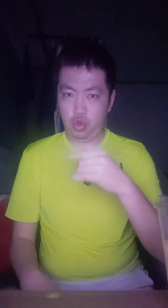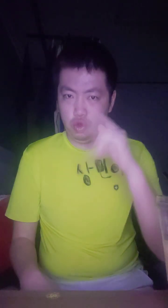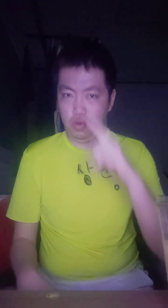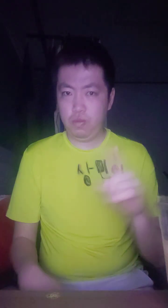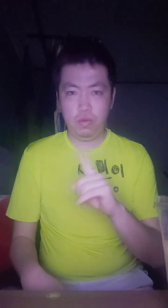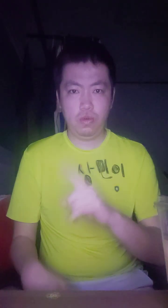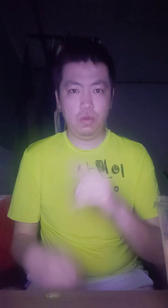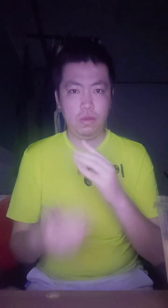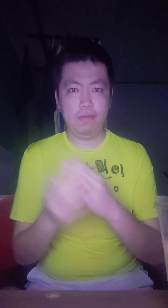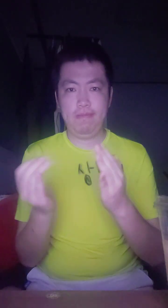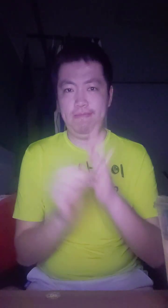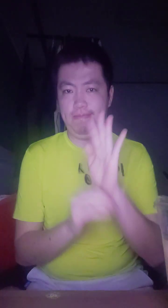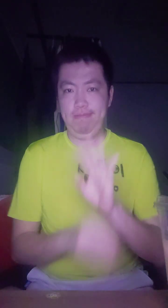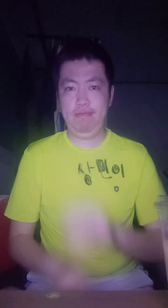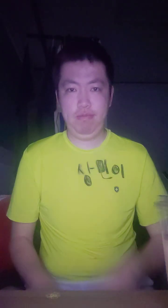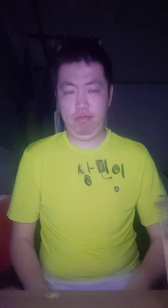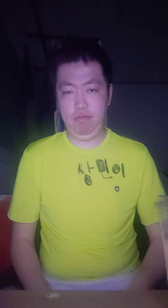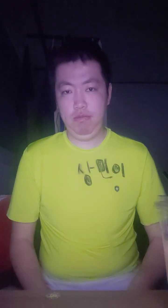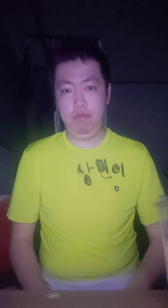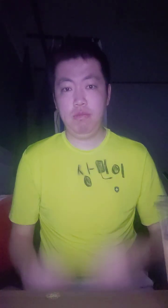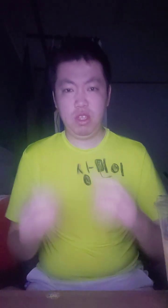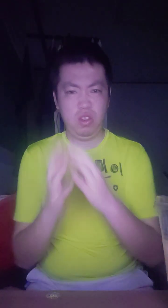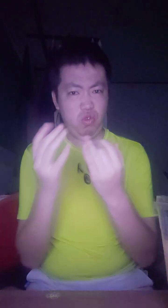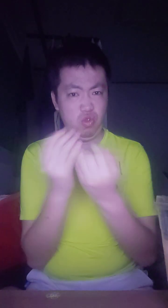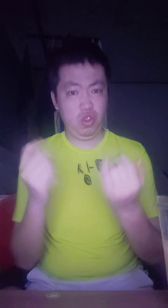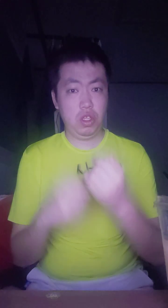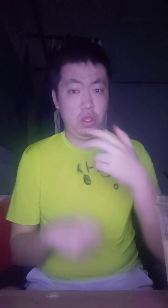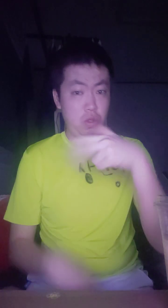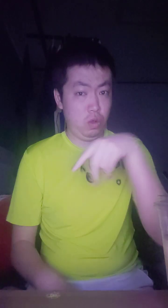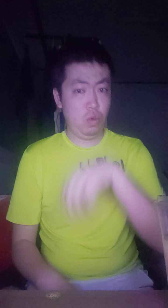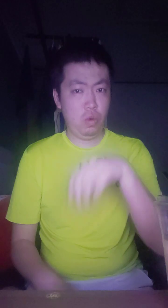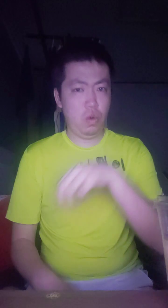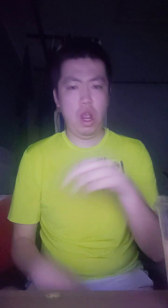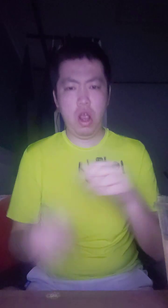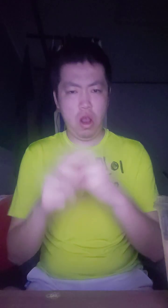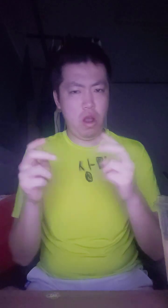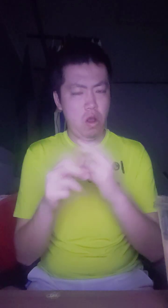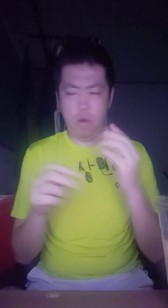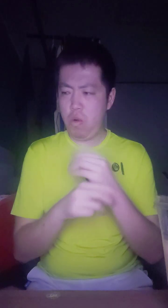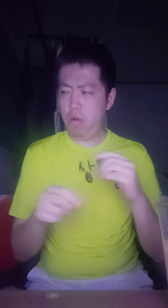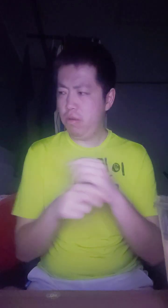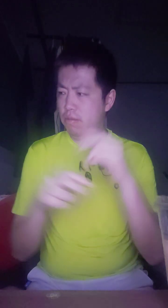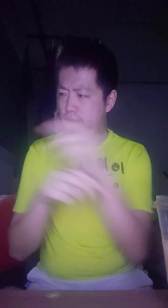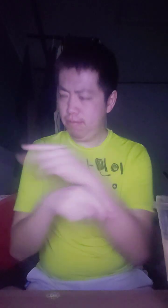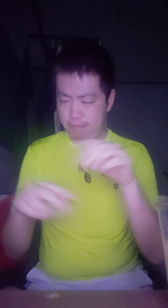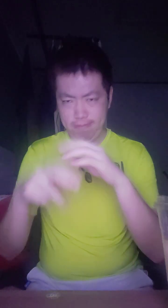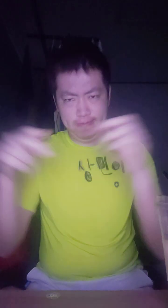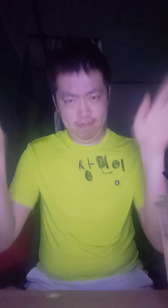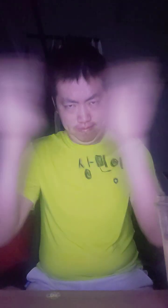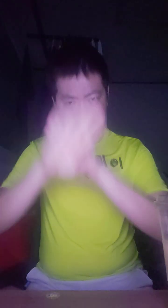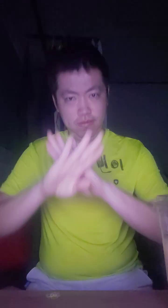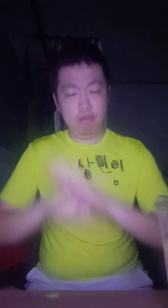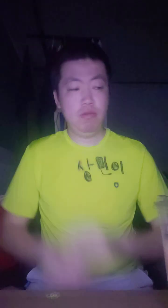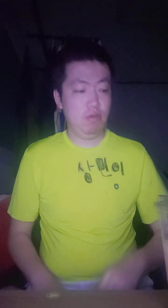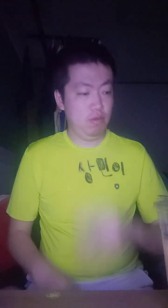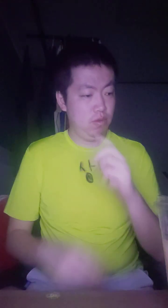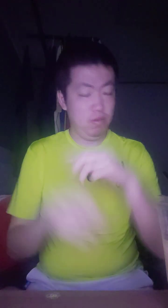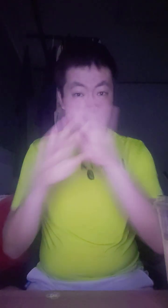때문인 것으로 파악됐습니다. 작업 구간 외에는 절연 가스가 새지 않도록 밸브를 닫아야 하는데 밸브가 열린